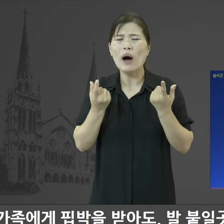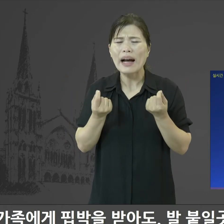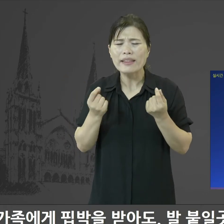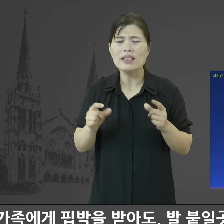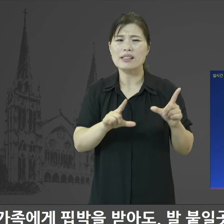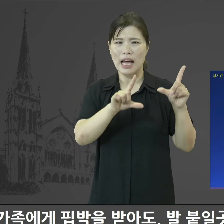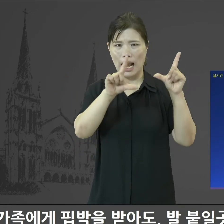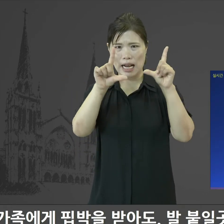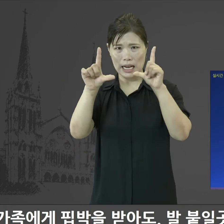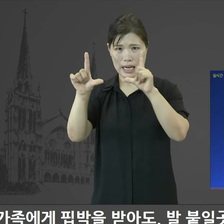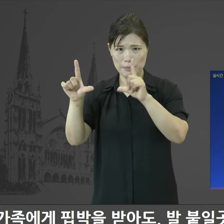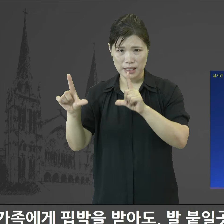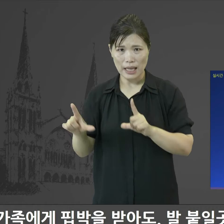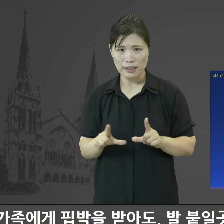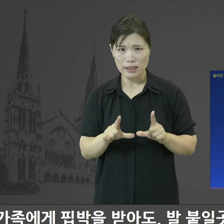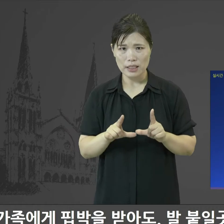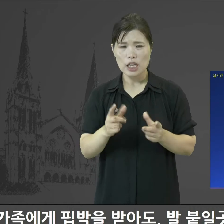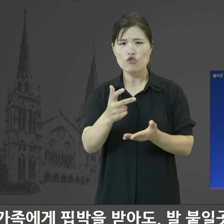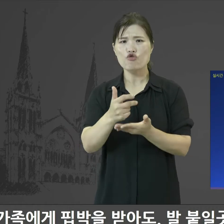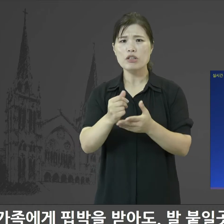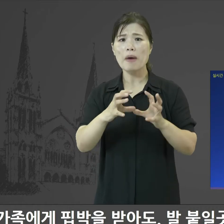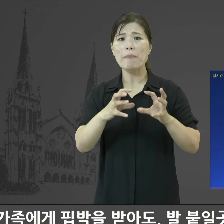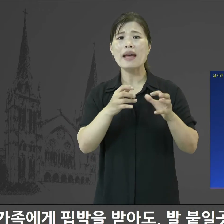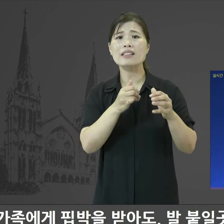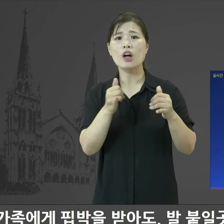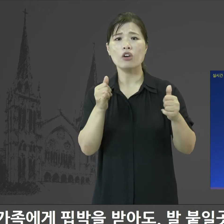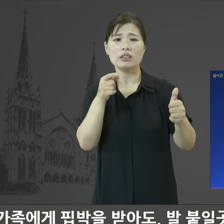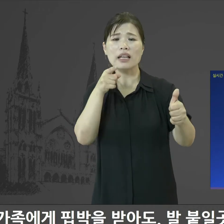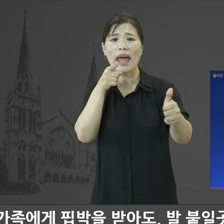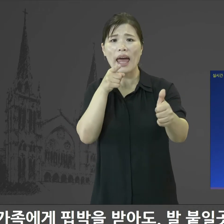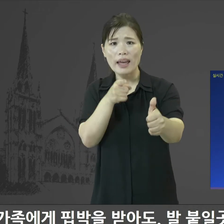사랑하는 주의 백성들에게, 성도들에게,